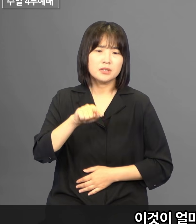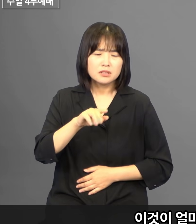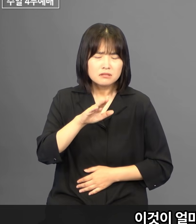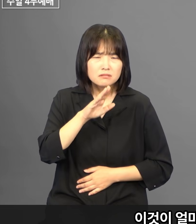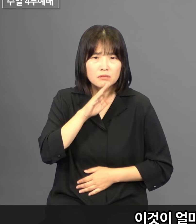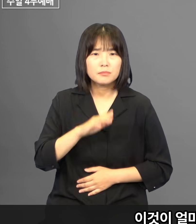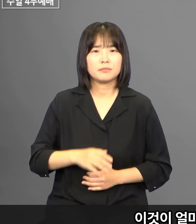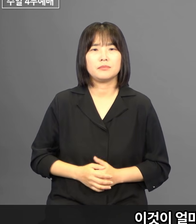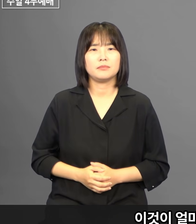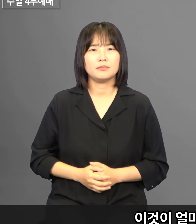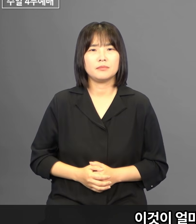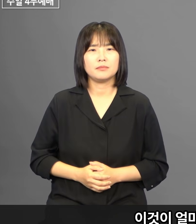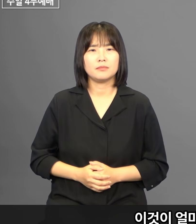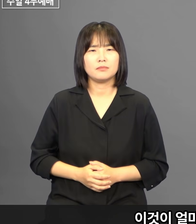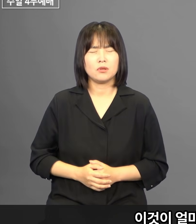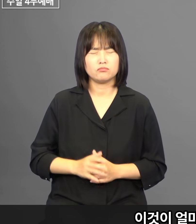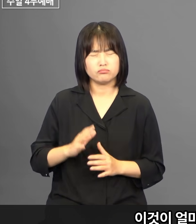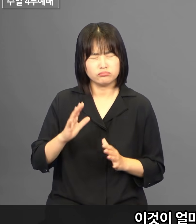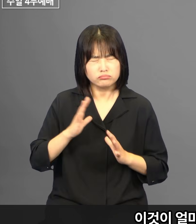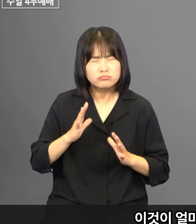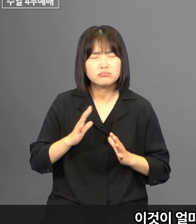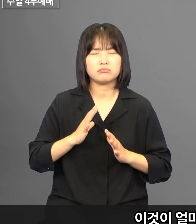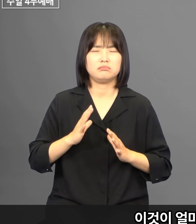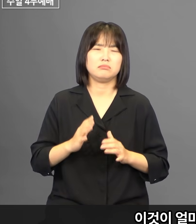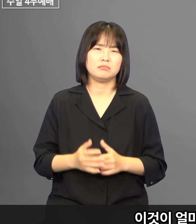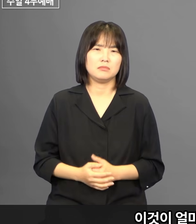얼마나 무서운 일인가.